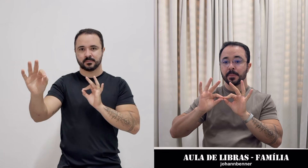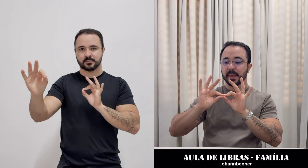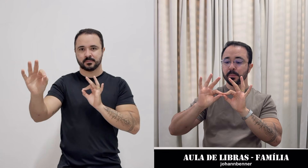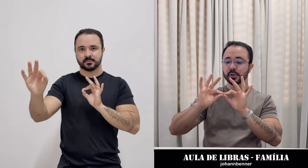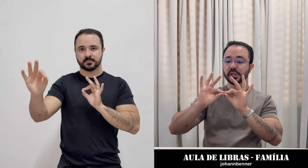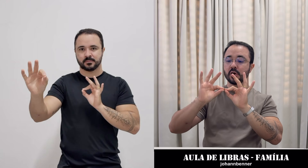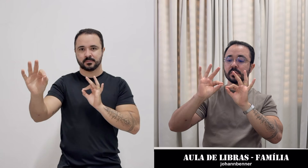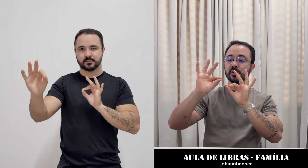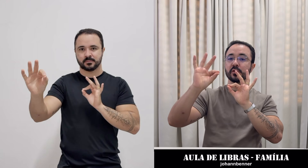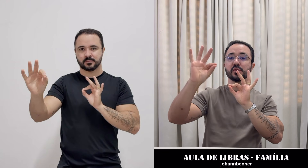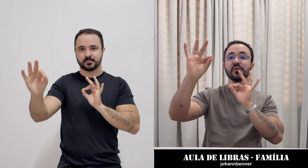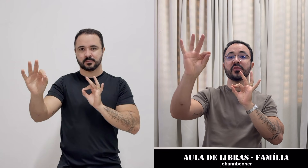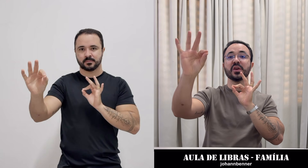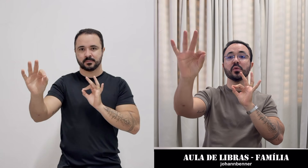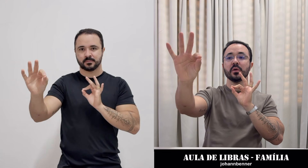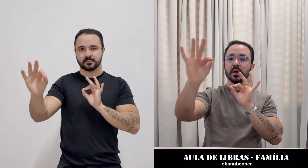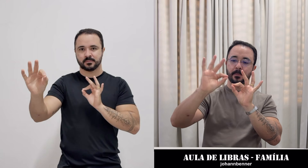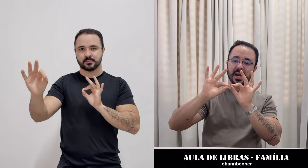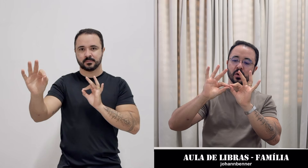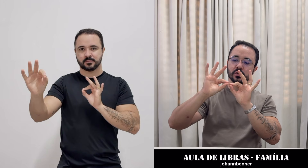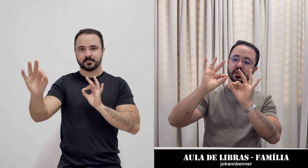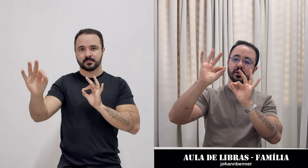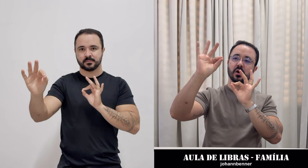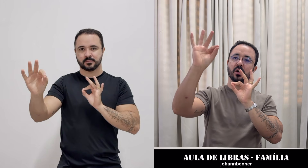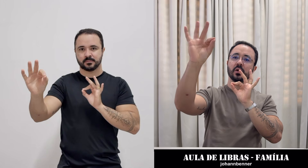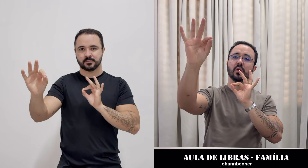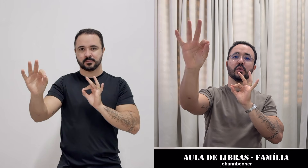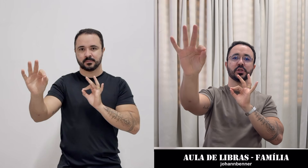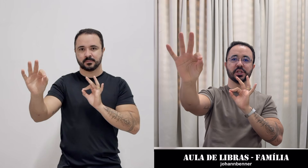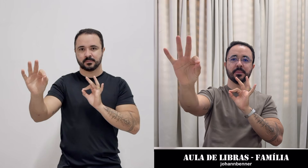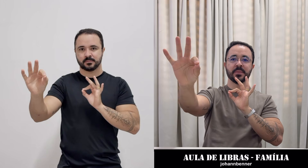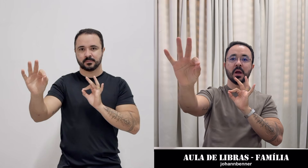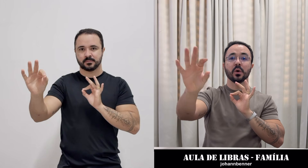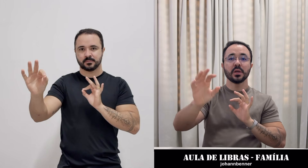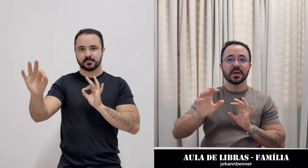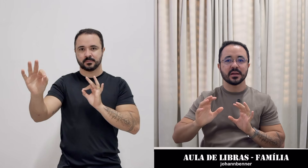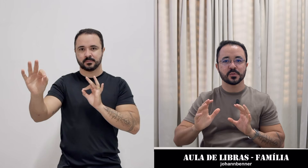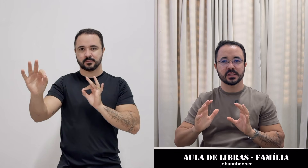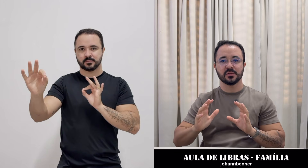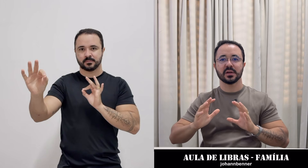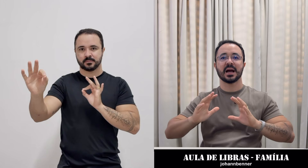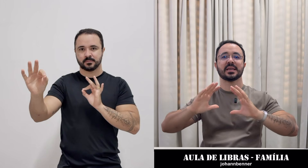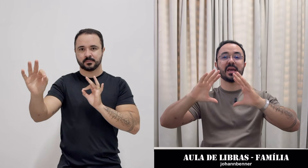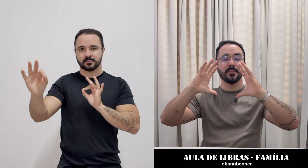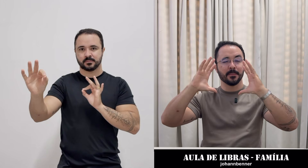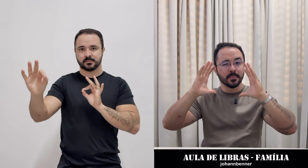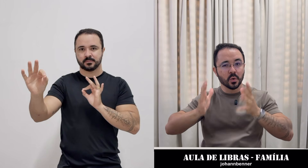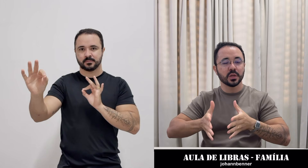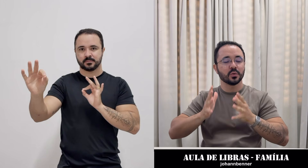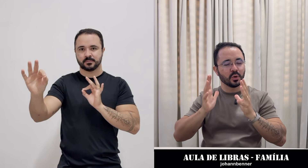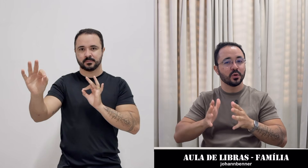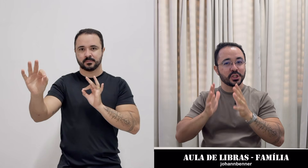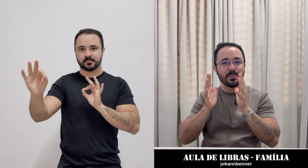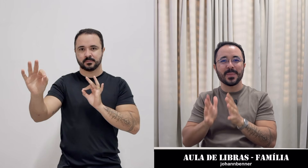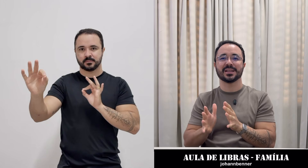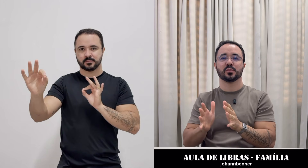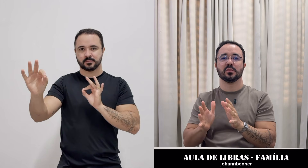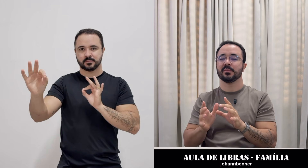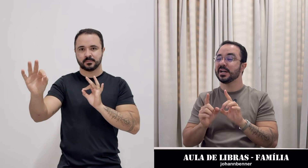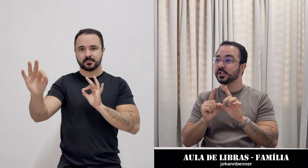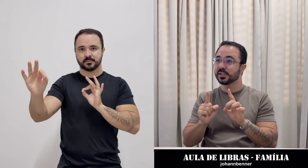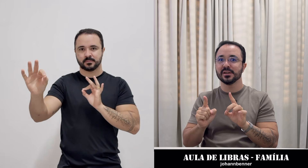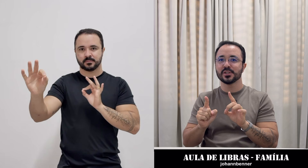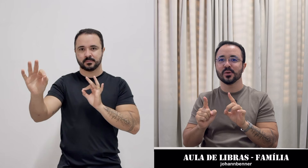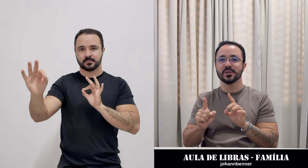juntos e puxar como se fosse um fio para longe, ó, longe. Quando eu quero especificar que é muito longe